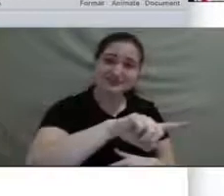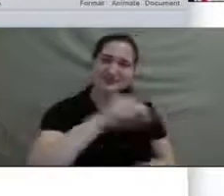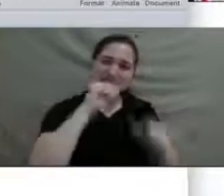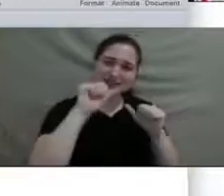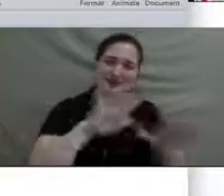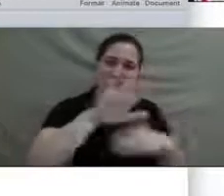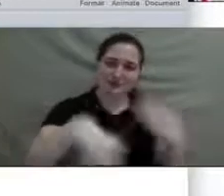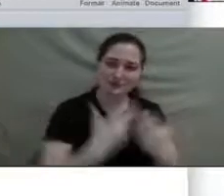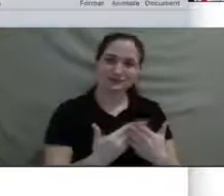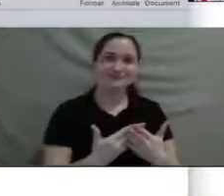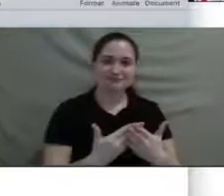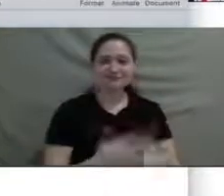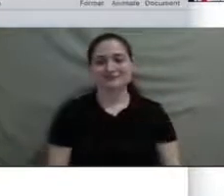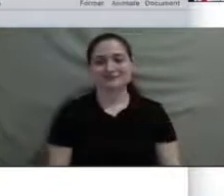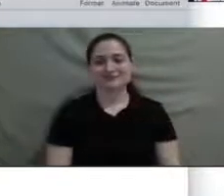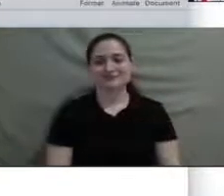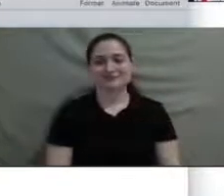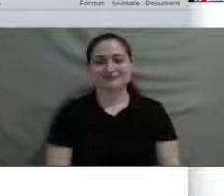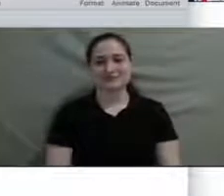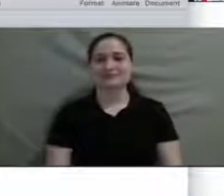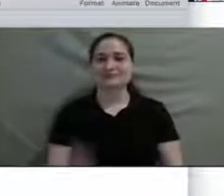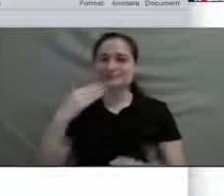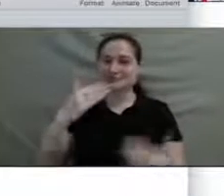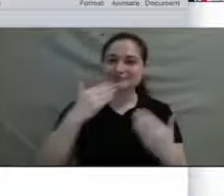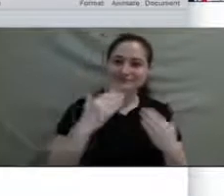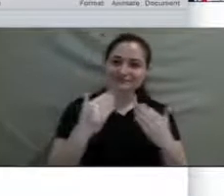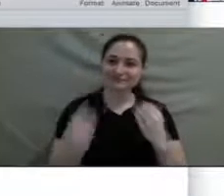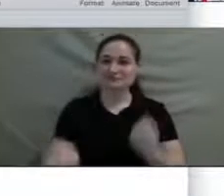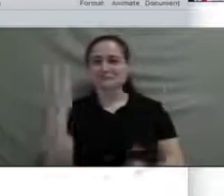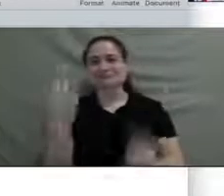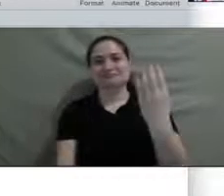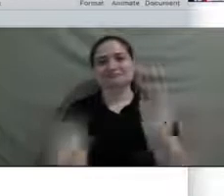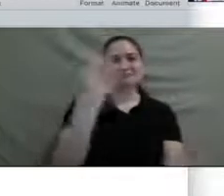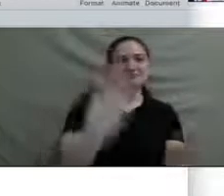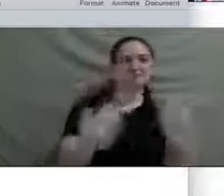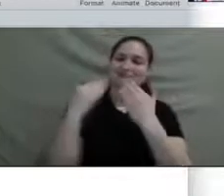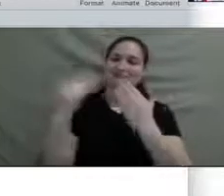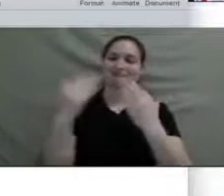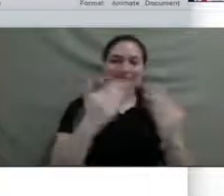bendiciones de parte de Dios. Muchas gracias, Feliz resto de la noche.